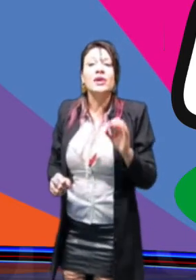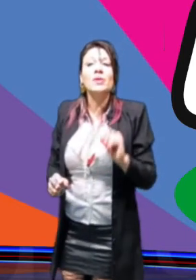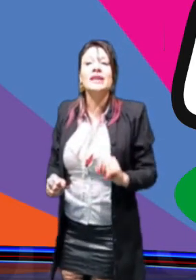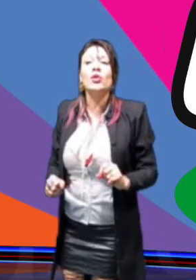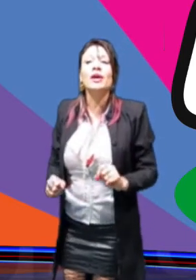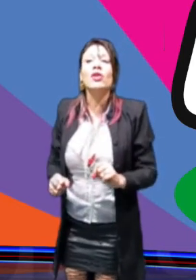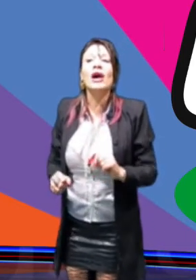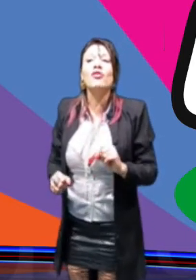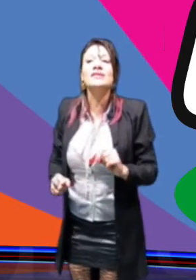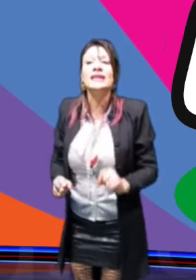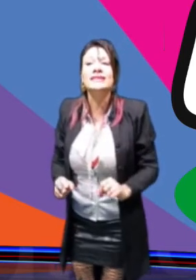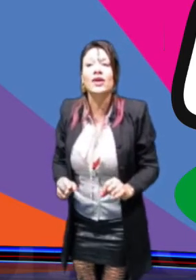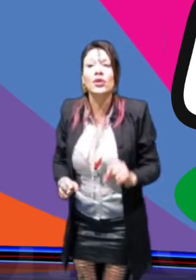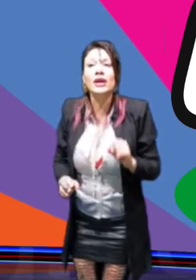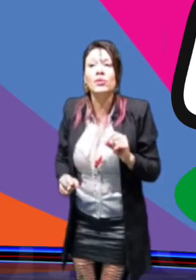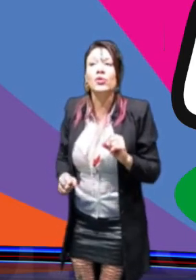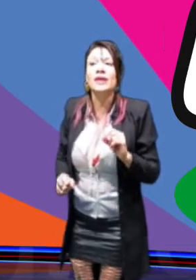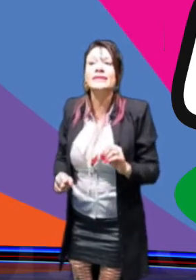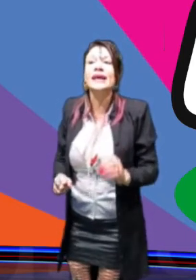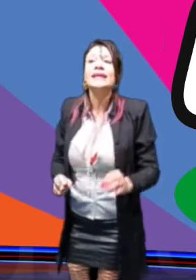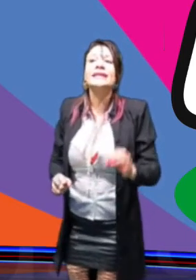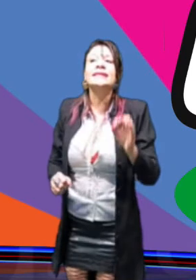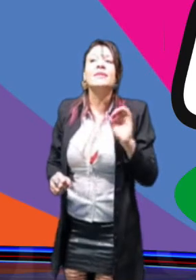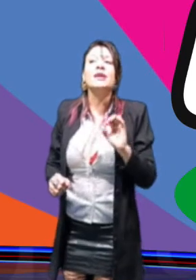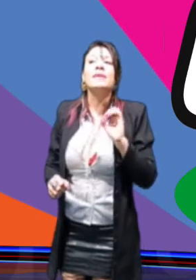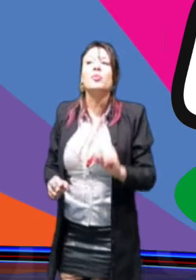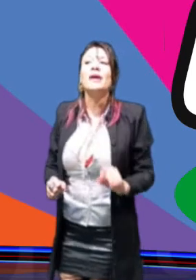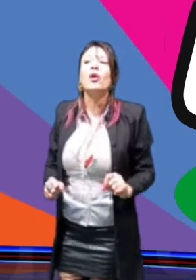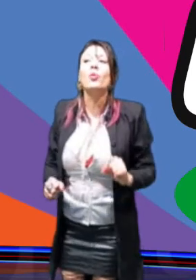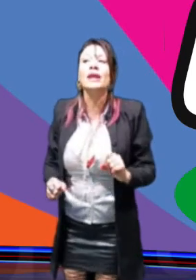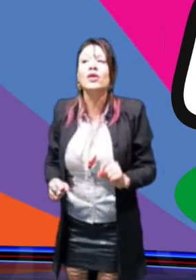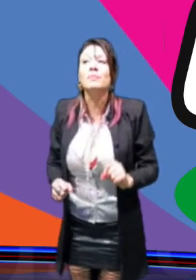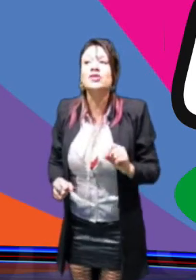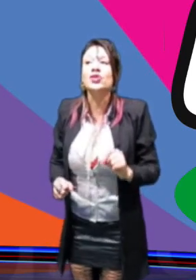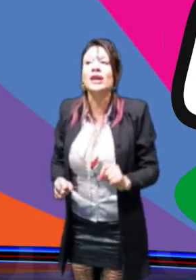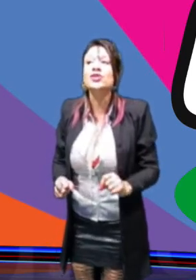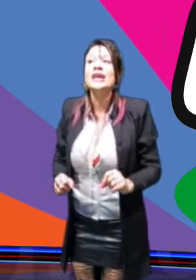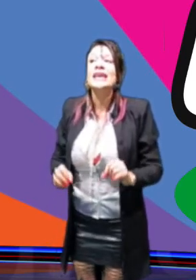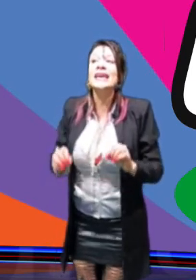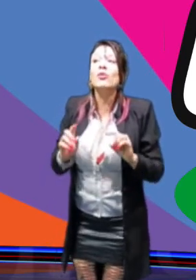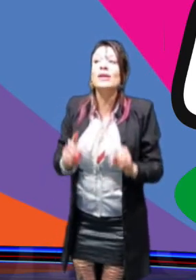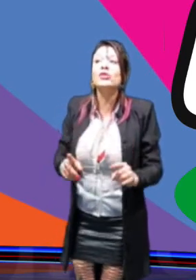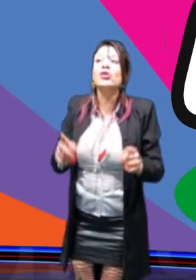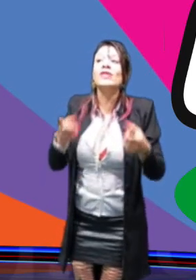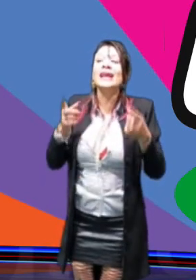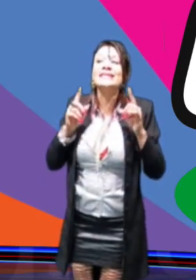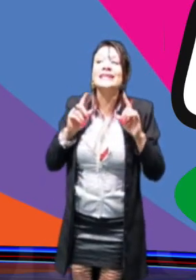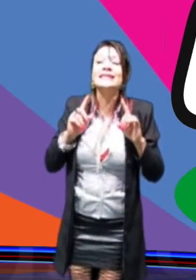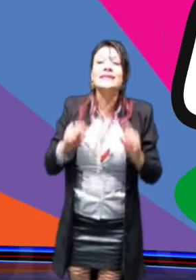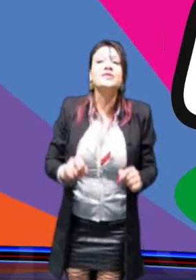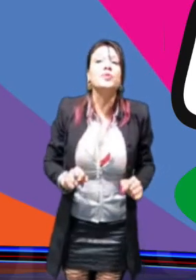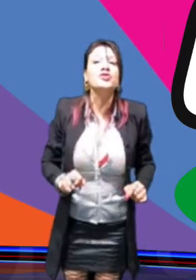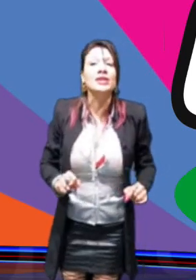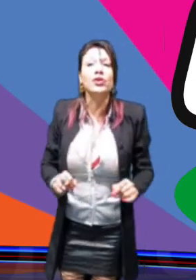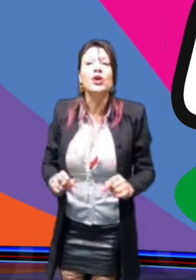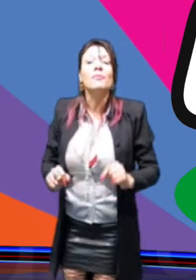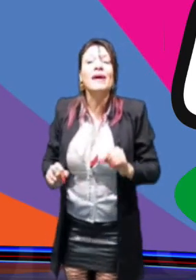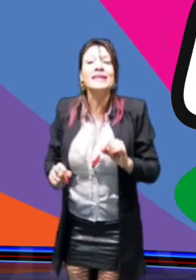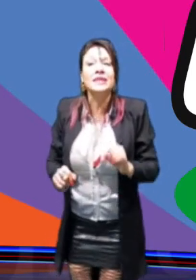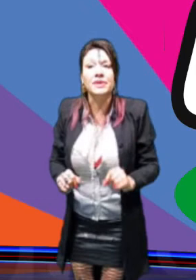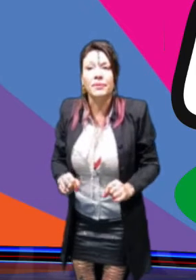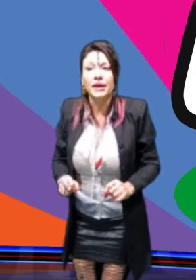jueves el gobierno ha oficializado el bono extra de 7.000 pesos para jubilados y pensionados y el aumento de casi el 16%